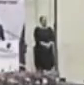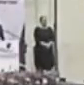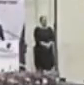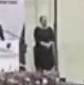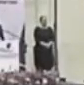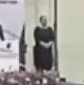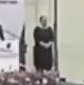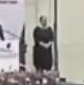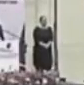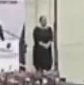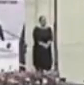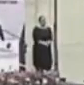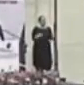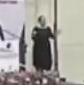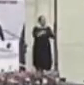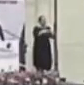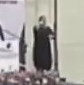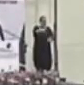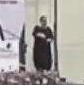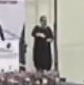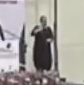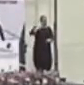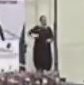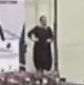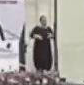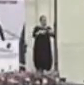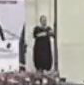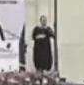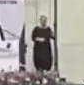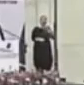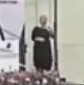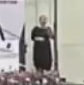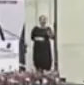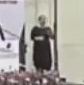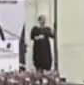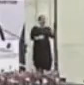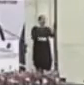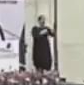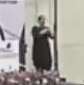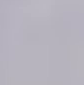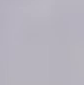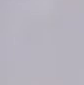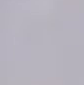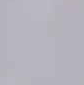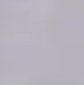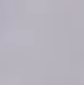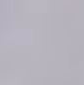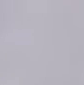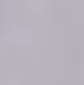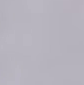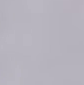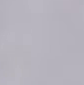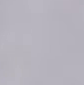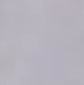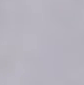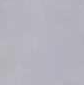Απεναντίας, με τη σημερινή Δημοτική Αρχή, είχα την ευκαιρία επί 4 χρόνια από τη θέση μου ως Δημοτική Σύμβουλος